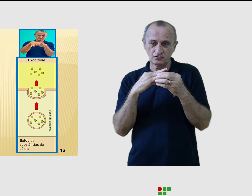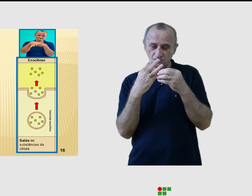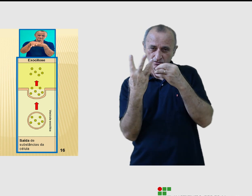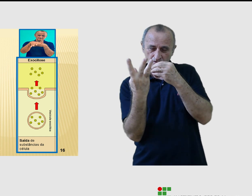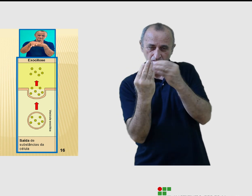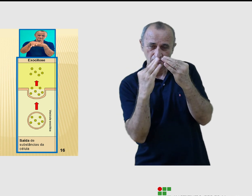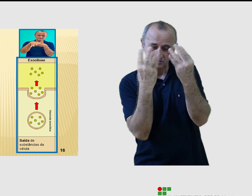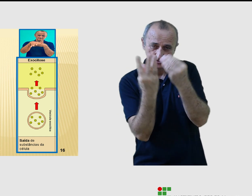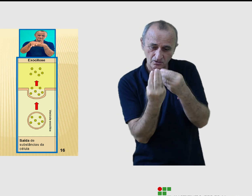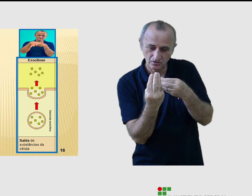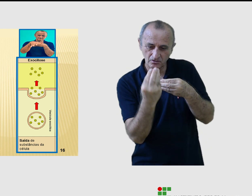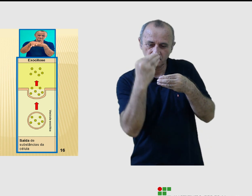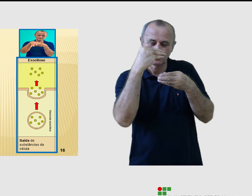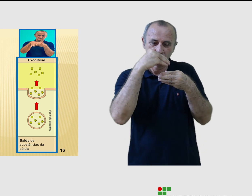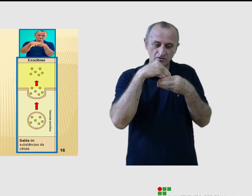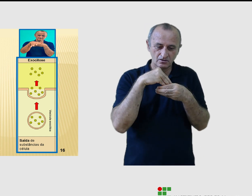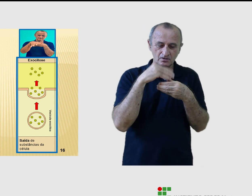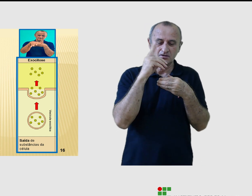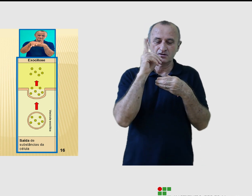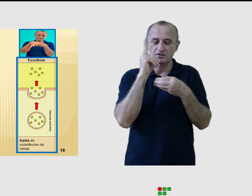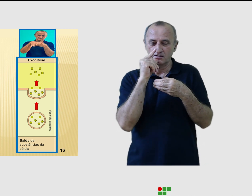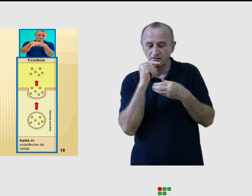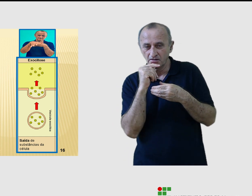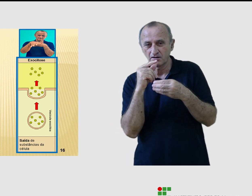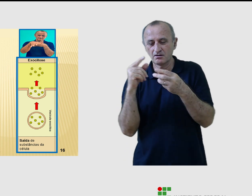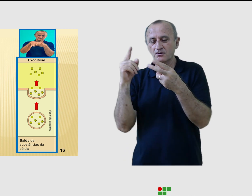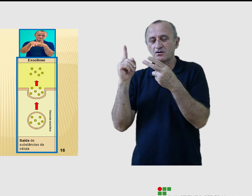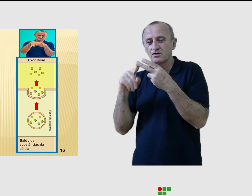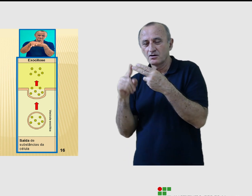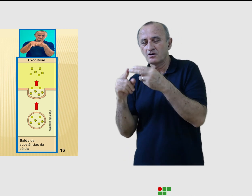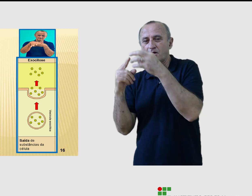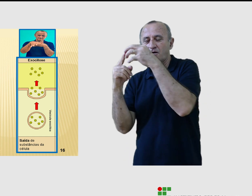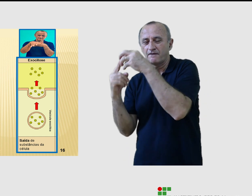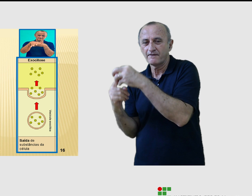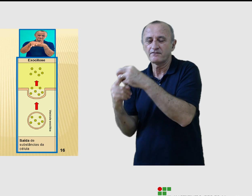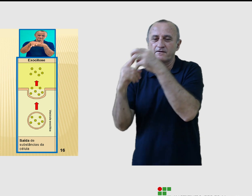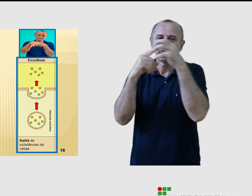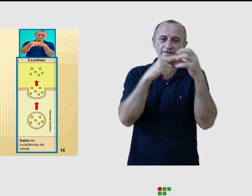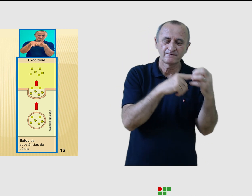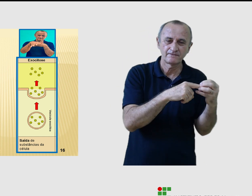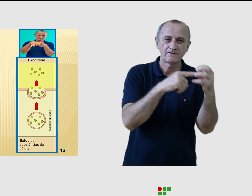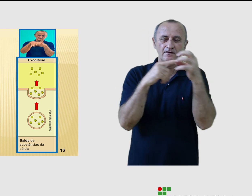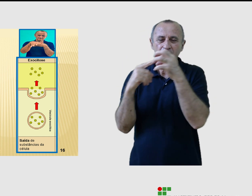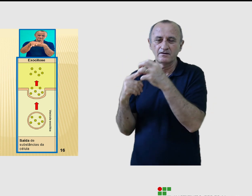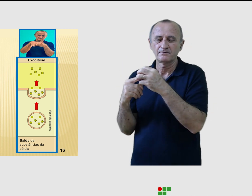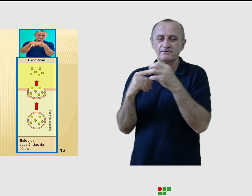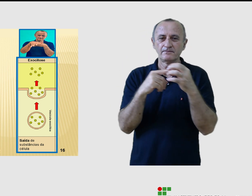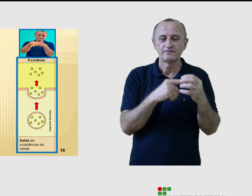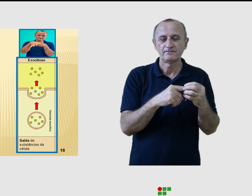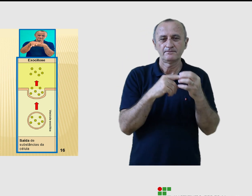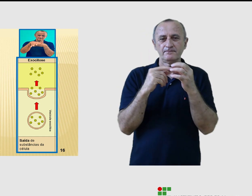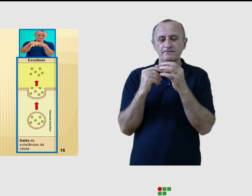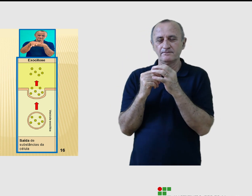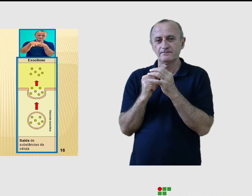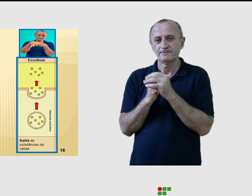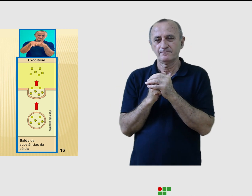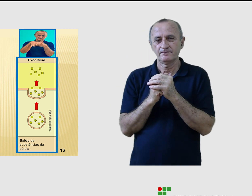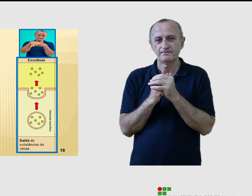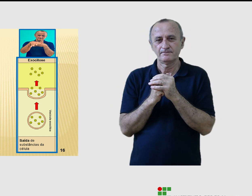da célula. Existem dois tipos: a pinocitose e